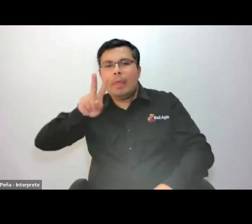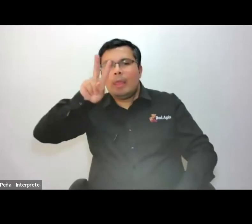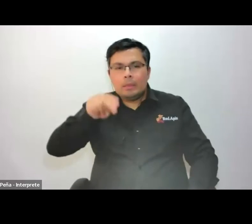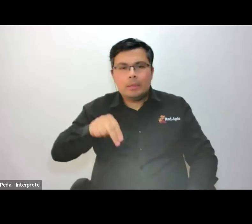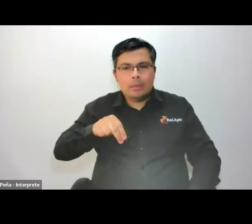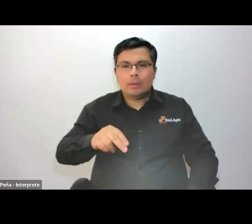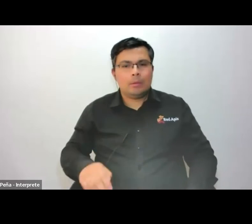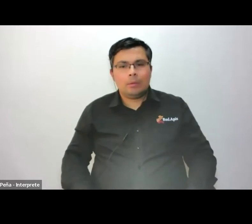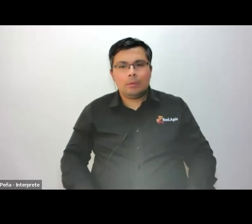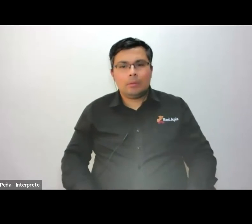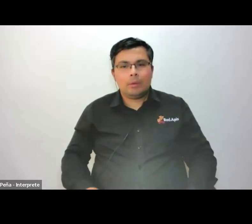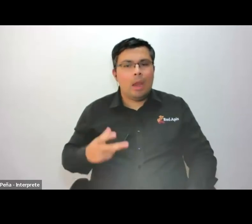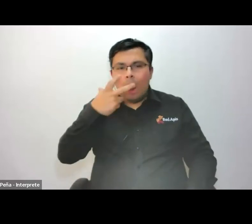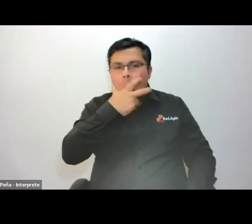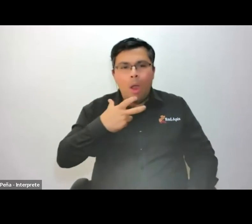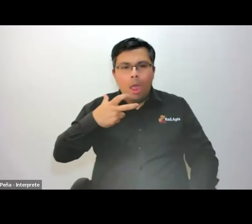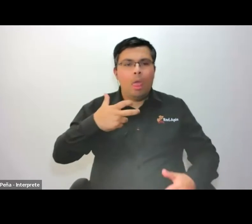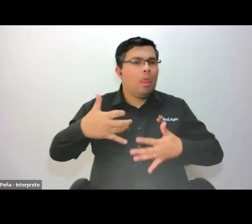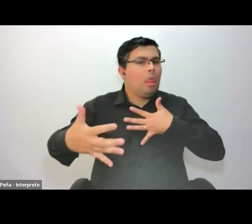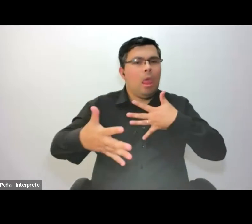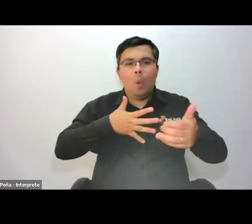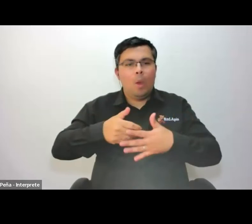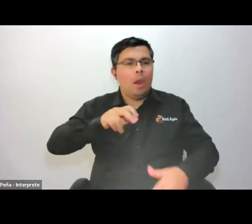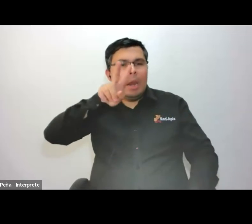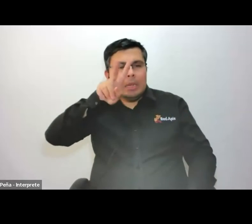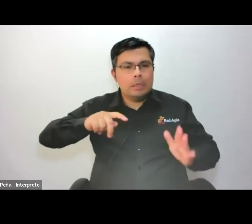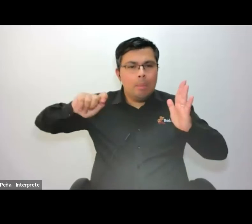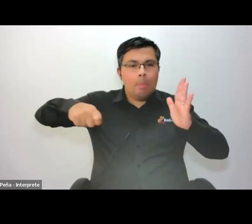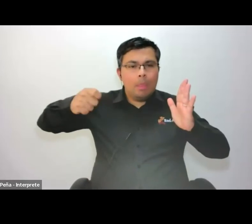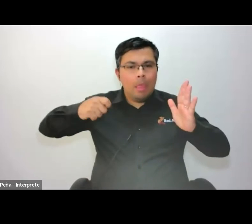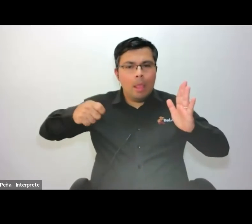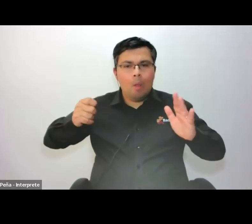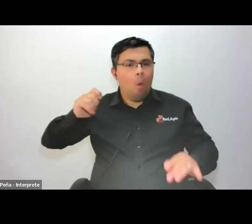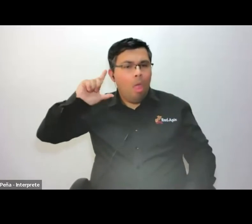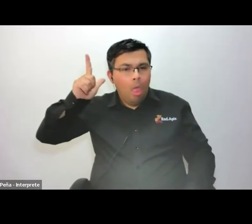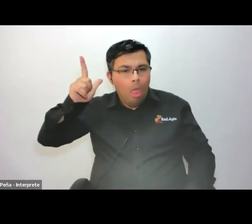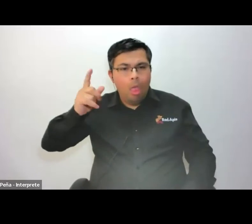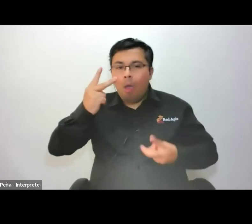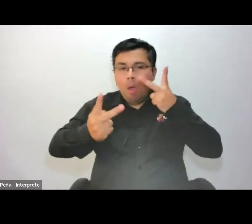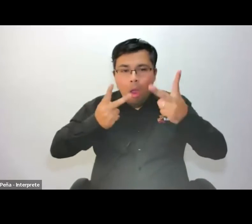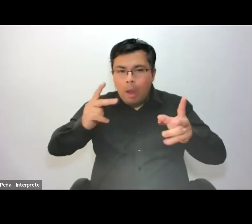natural, sin recursos audiovisuales, habrá que hacerlo. Si